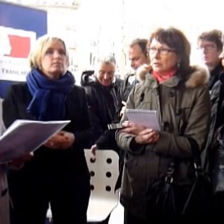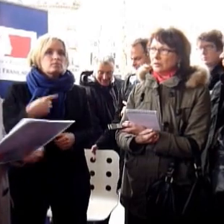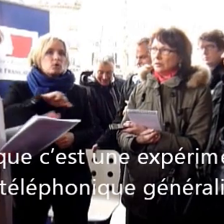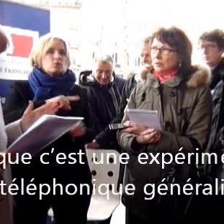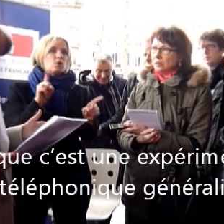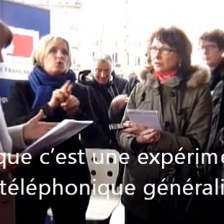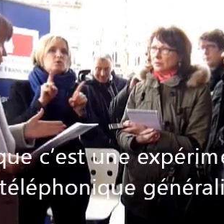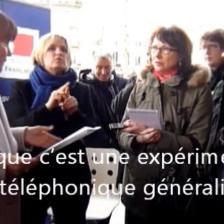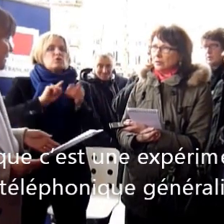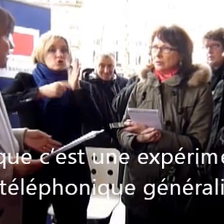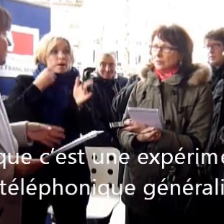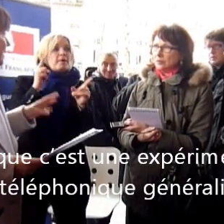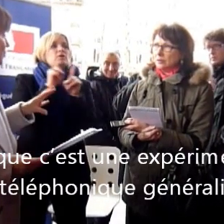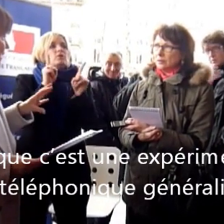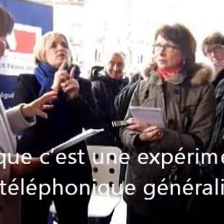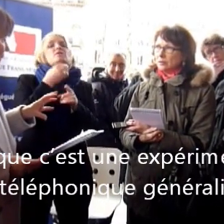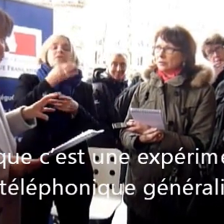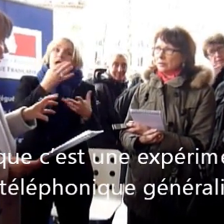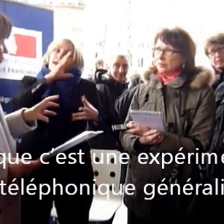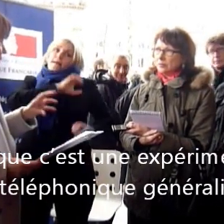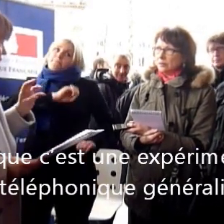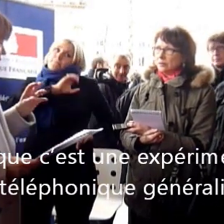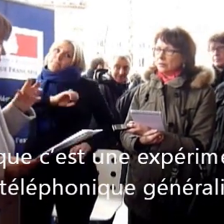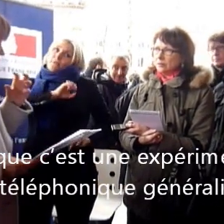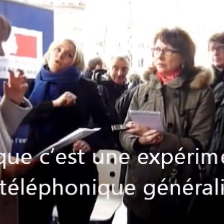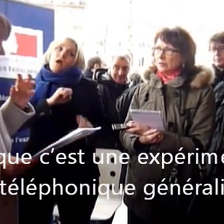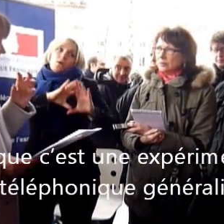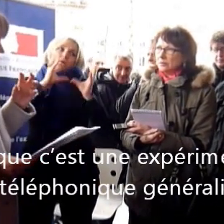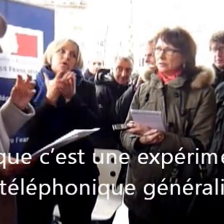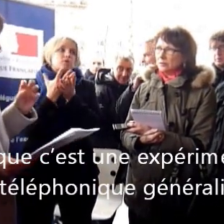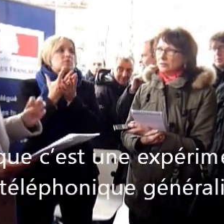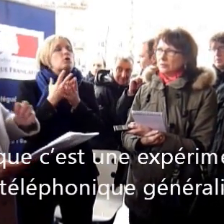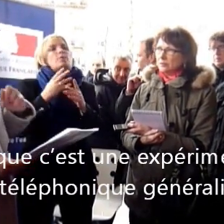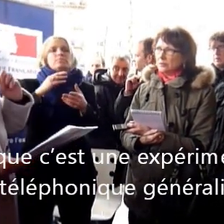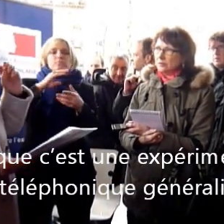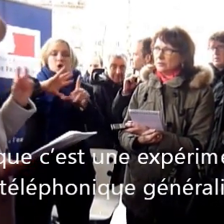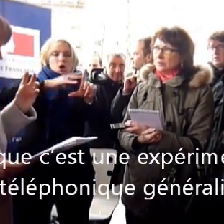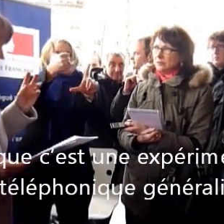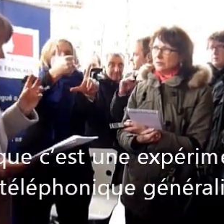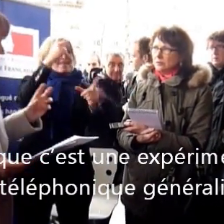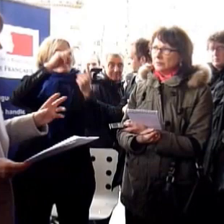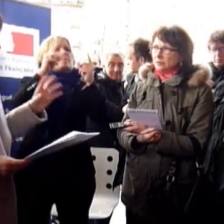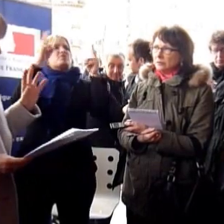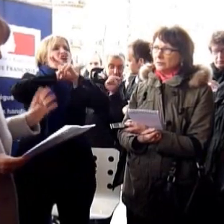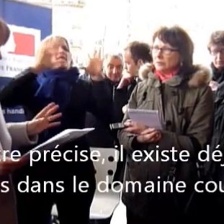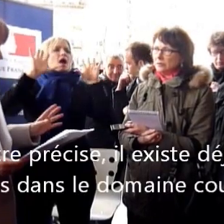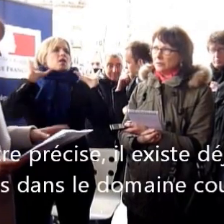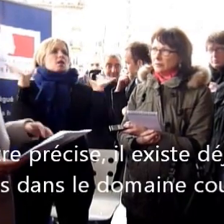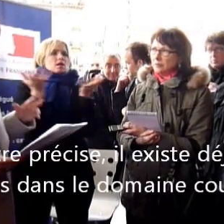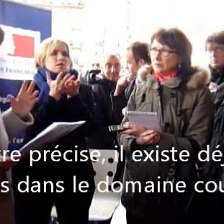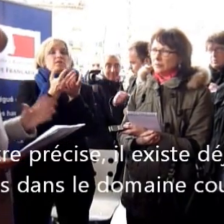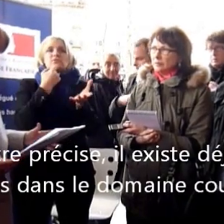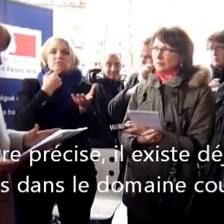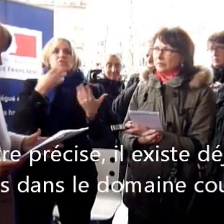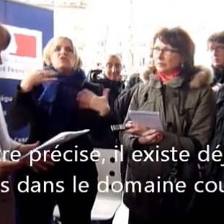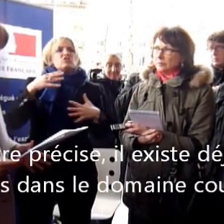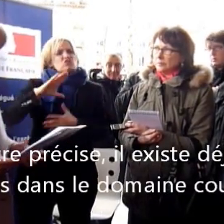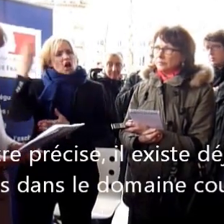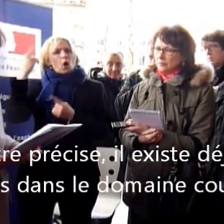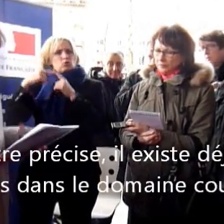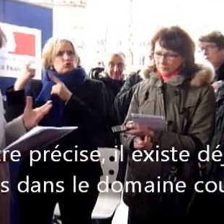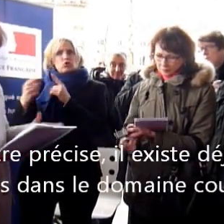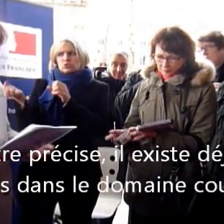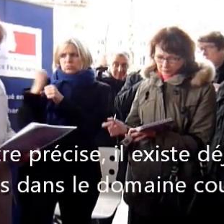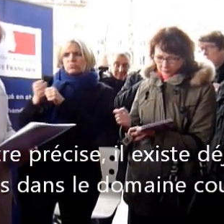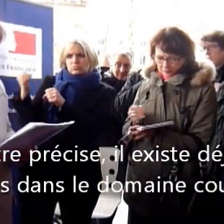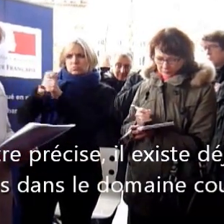Nous allons, je répète ici que c'est une expérimentation, c'est un relais téléphonique généraliste. Pour être précis, il existe déjà des choses